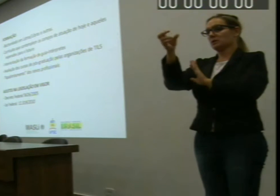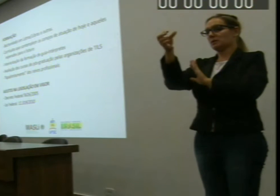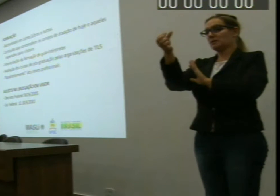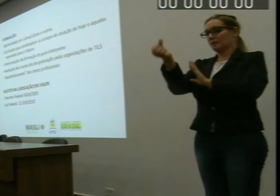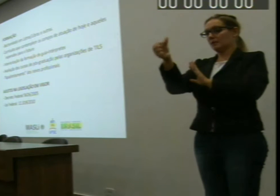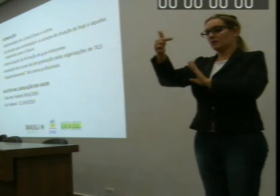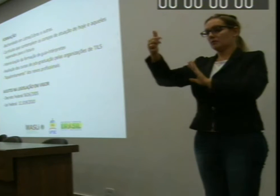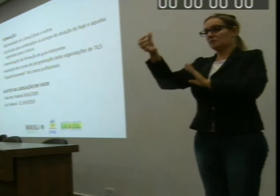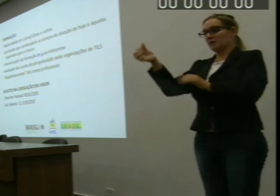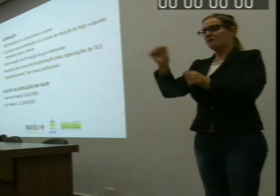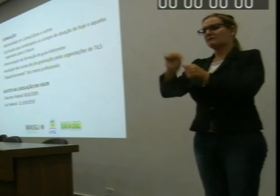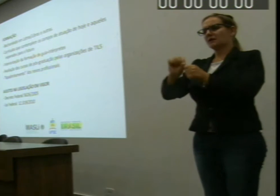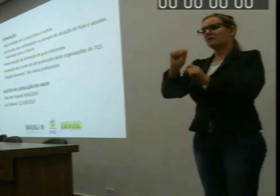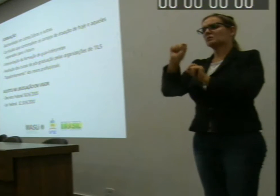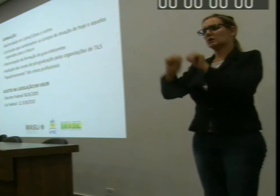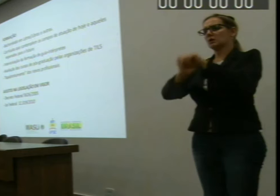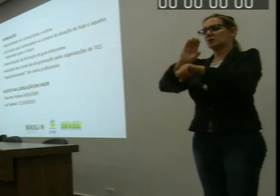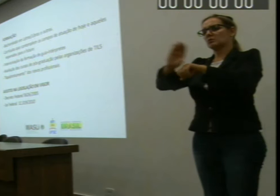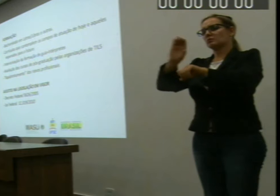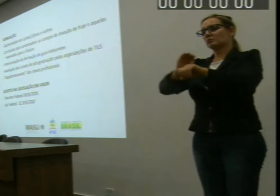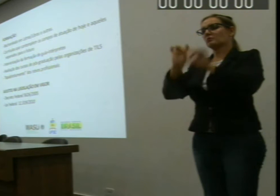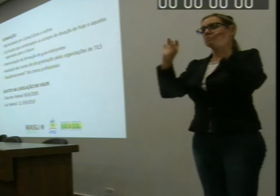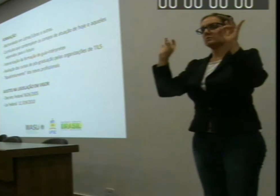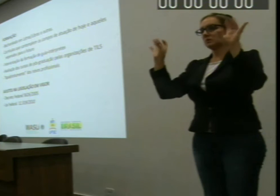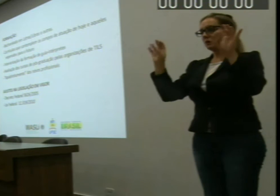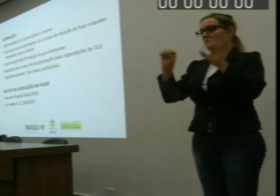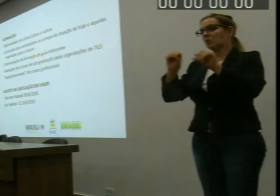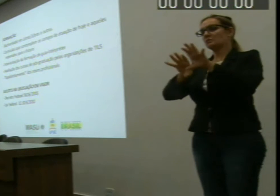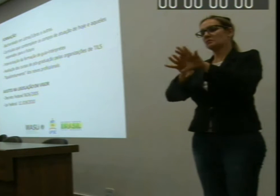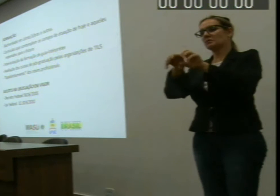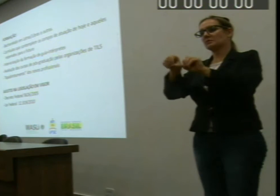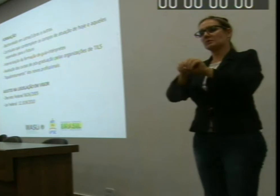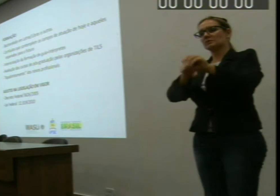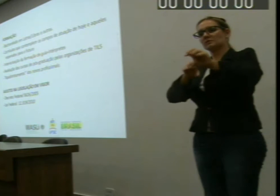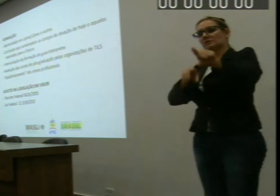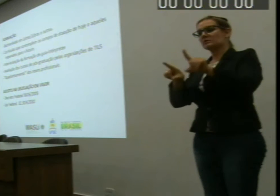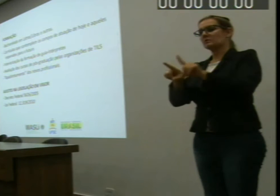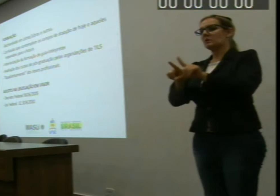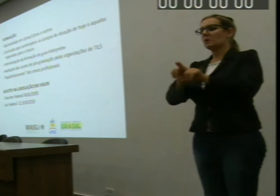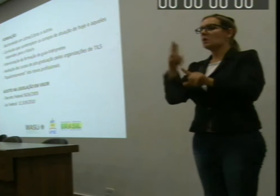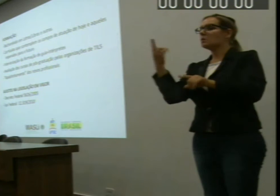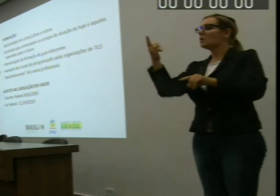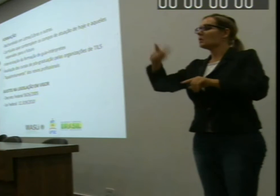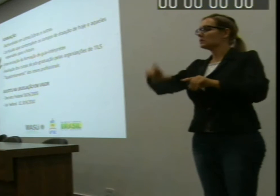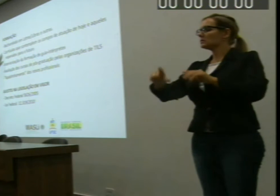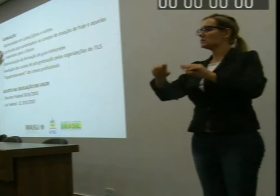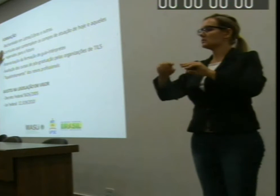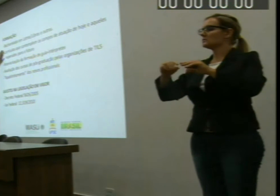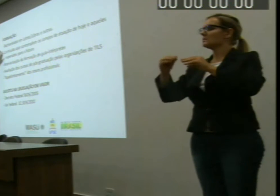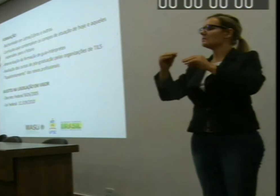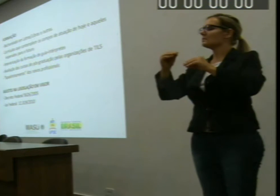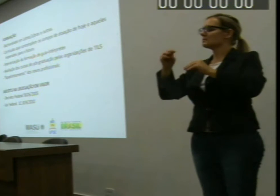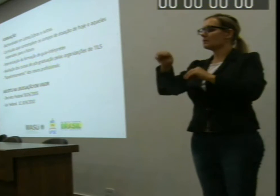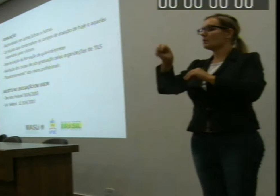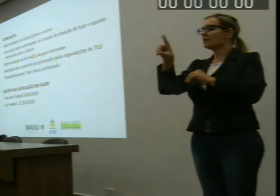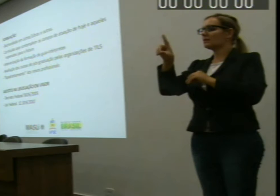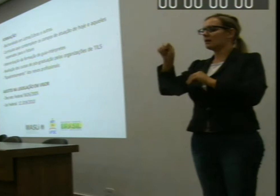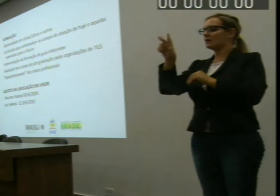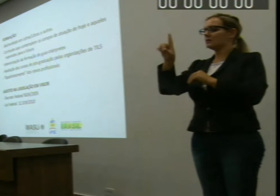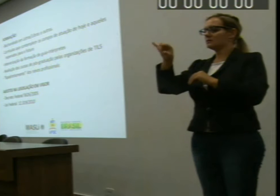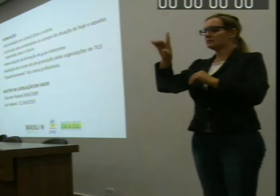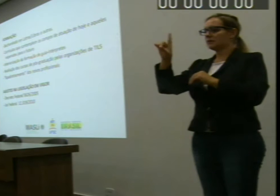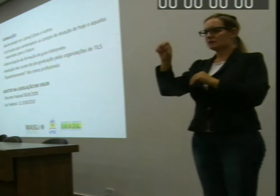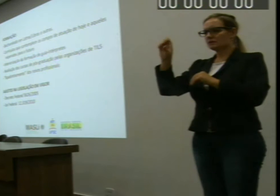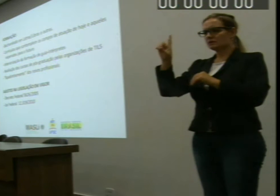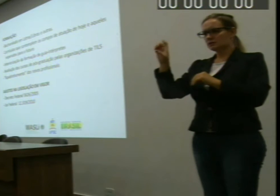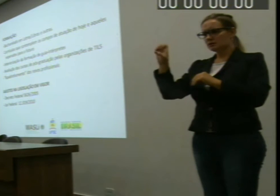cursos de extensão cursos de especialização outras modalidades de Formação ao meu ver o que o decreto fez